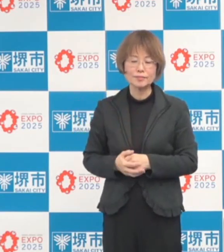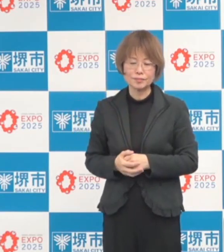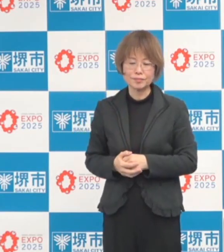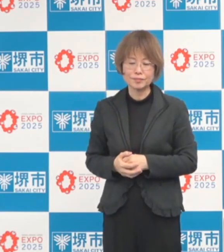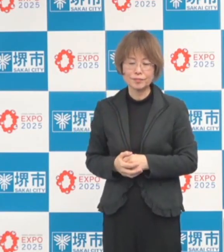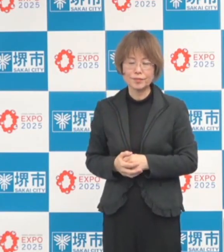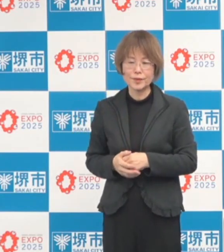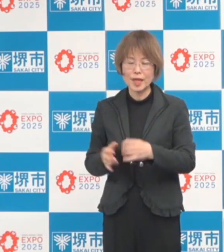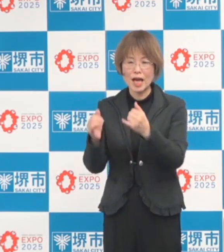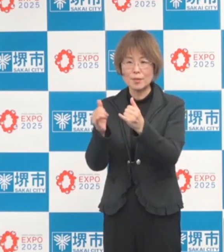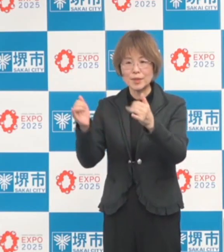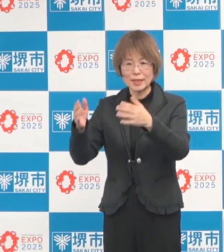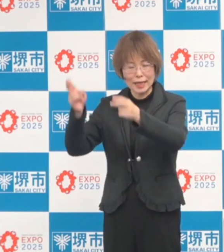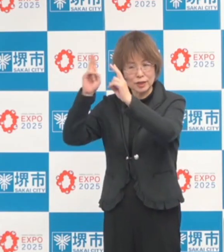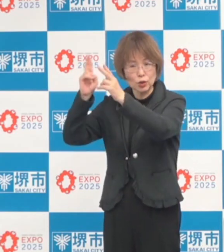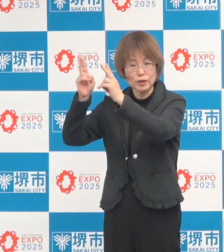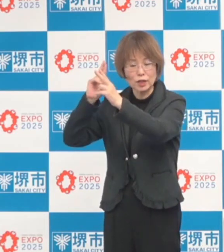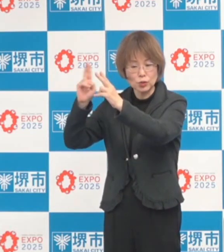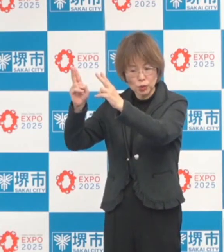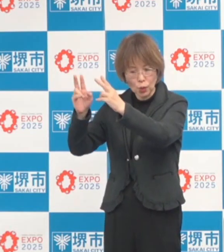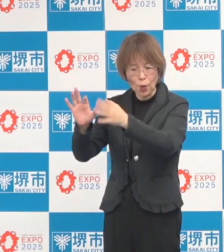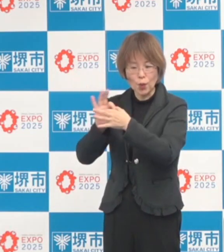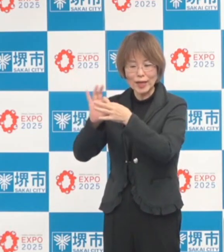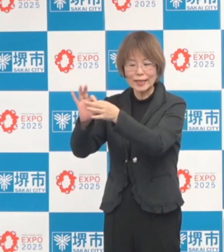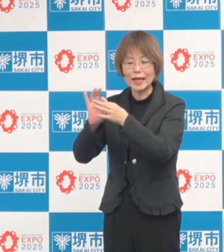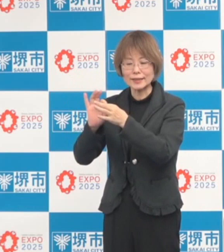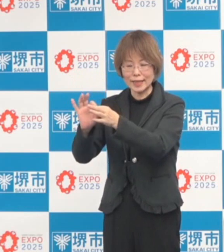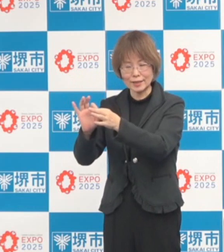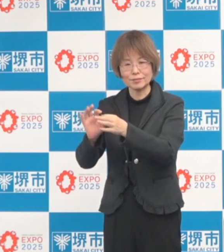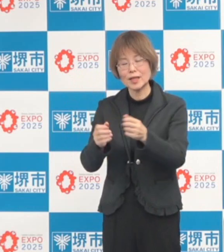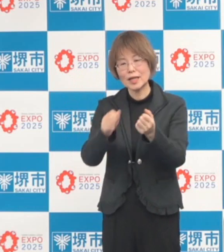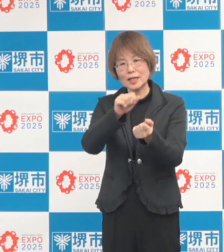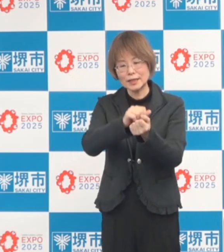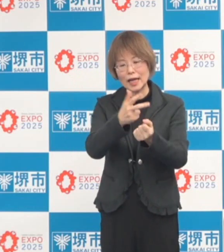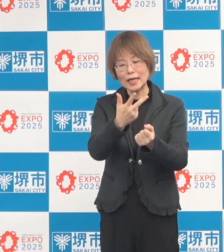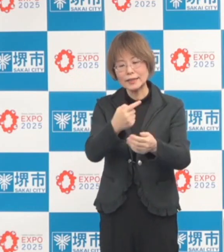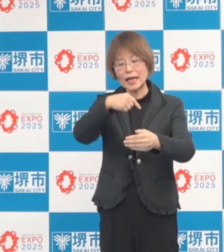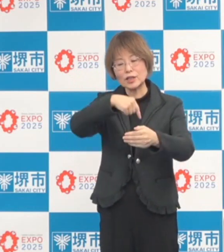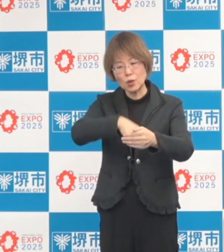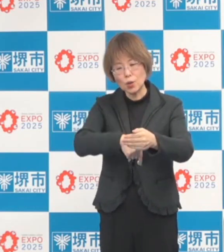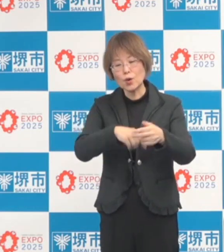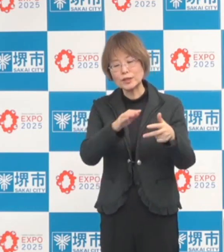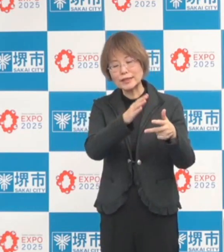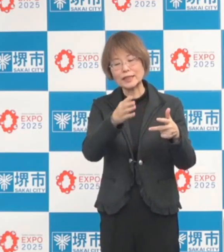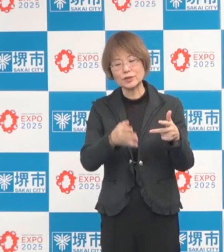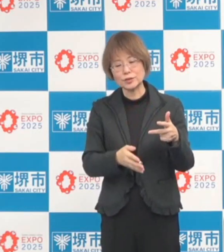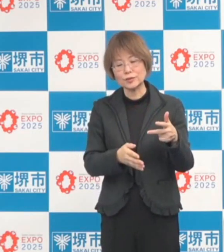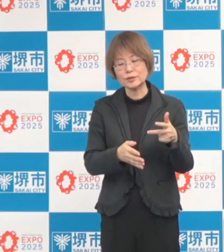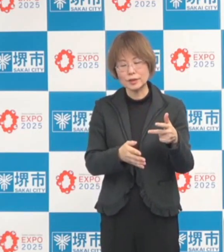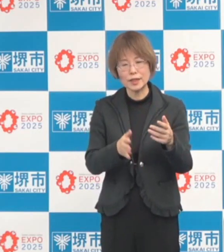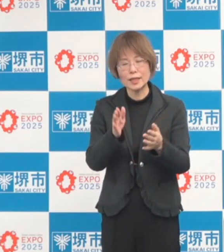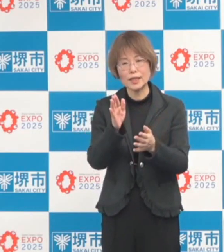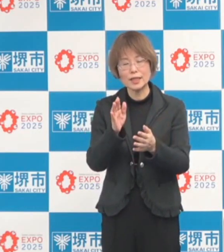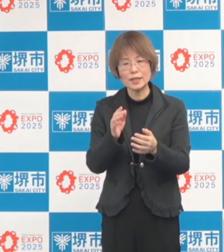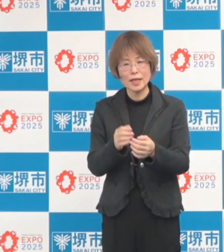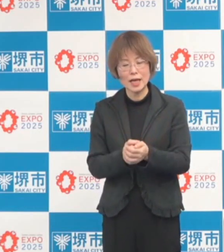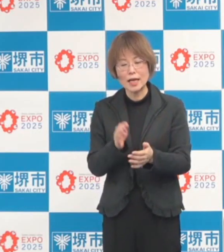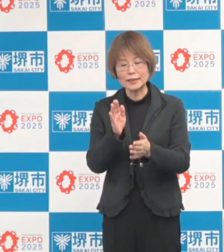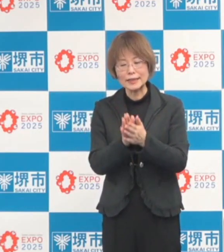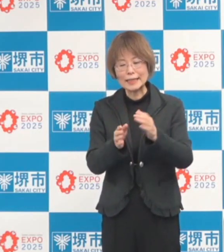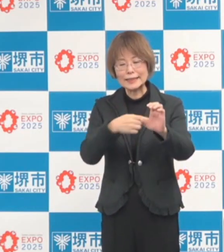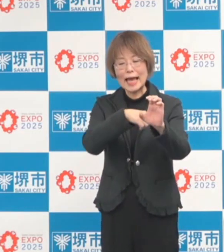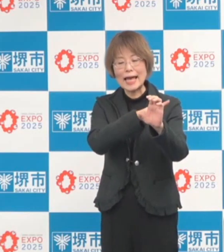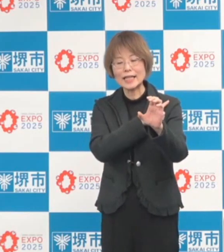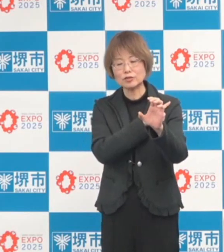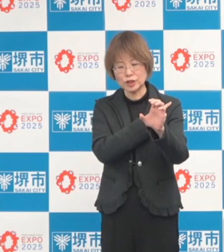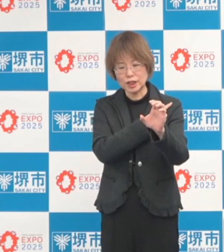民間事業者と連携して、市内の遠隔地から公共施設に再生可能エネルギー等を供給するオフサイト